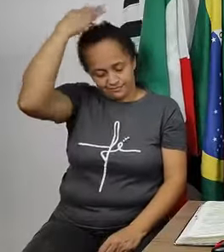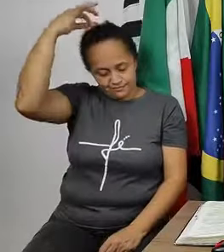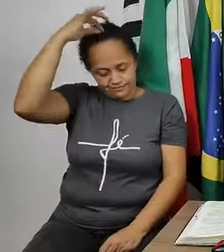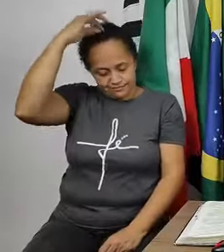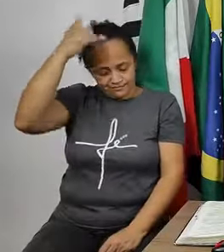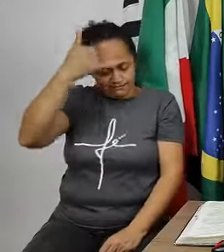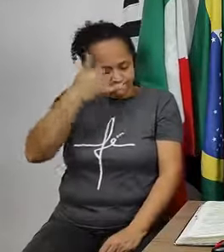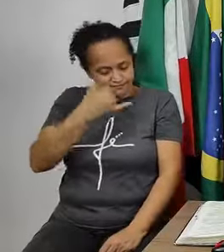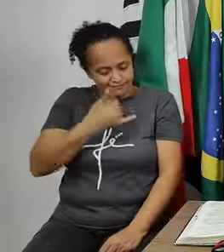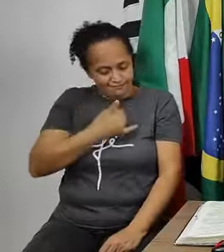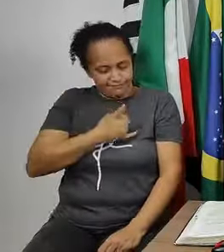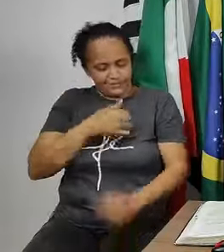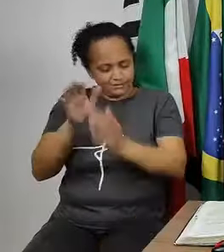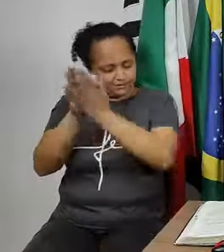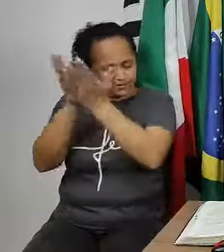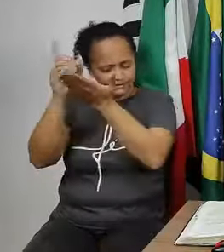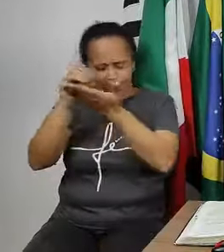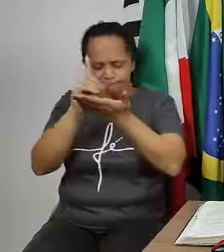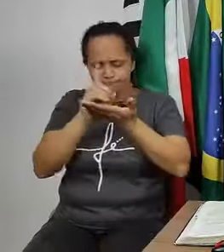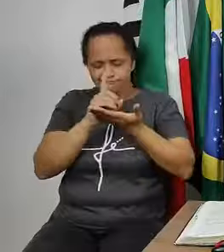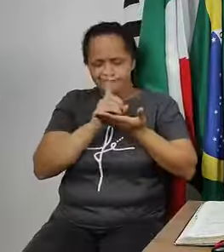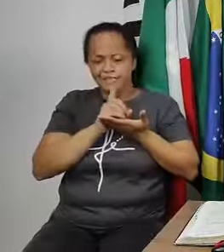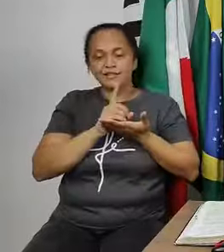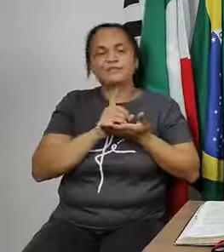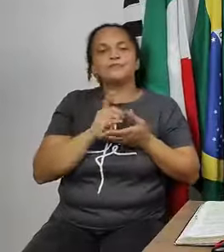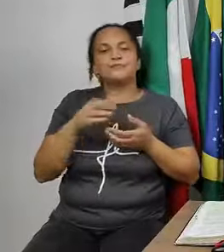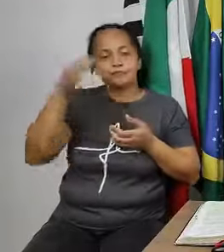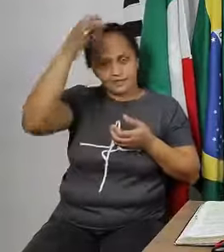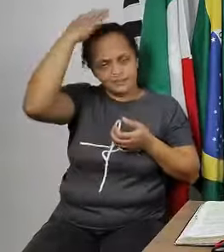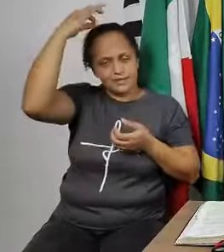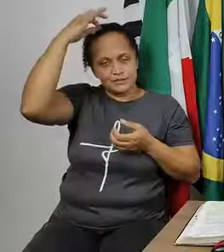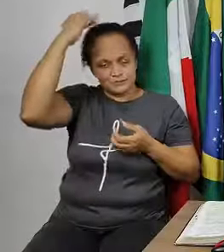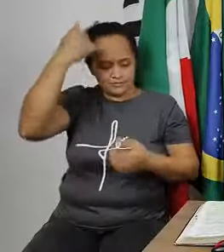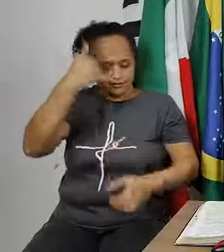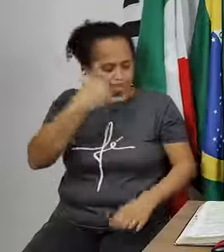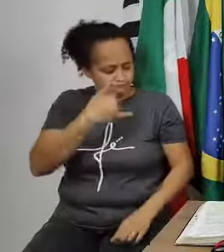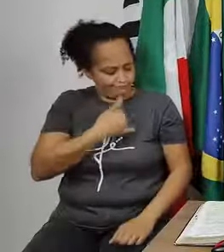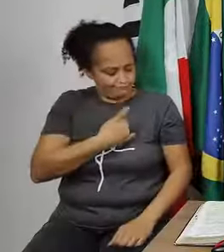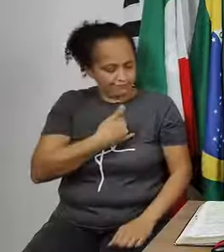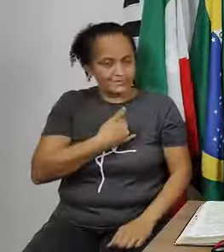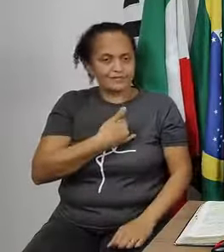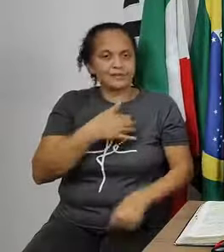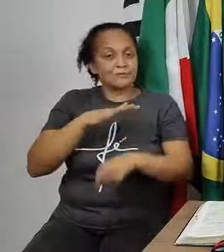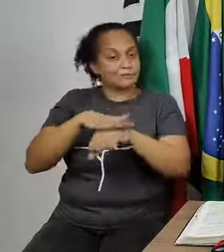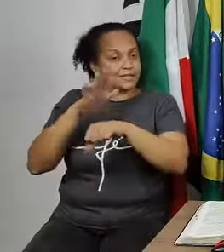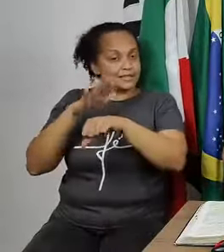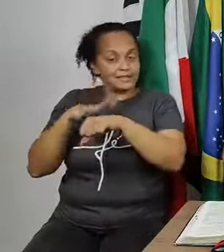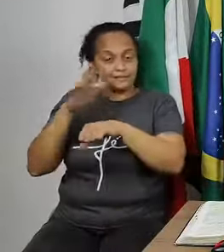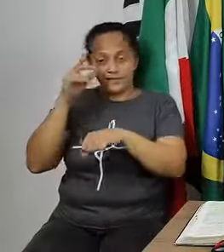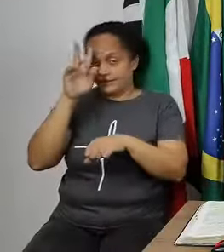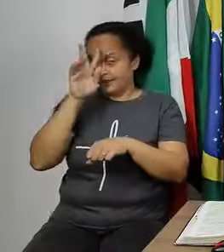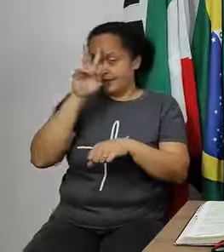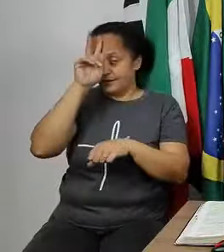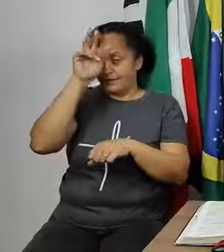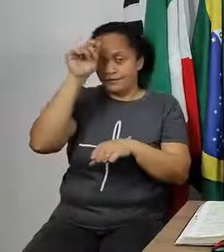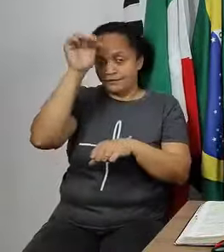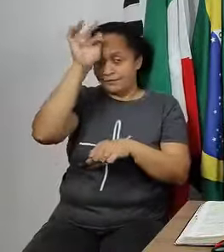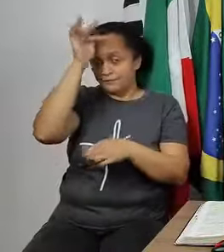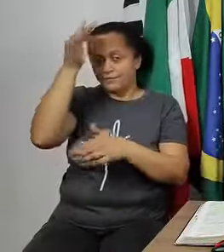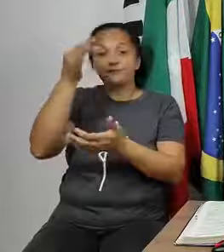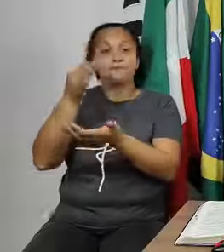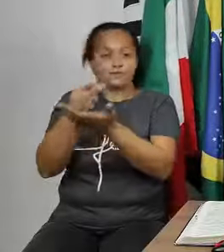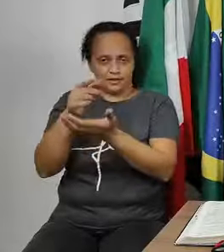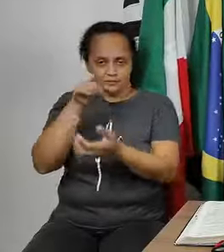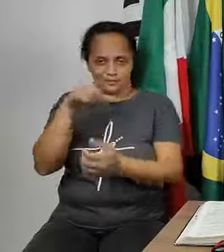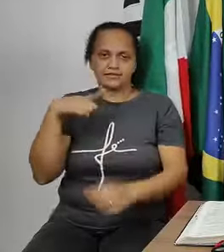da palavra de Deus, através do Espírito Santo, mais fé vai ser gerado dentro de